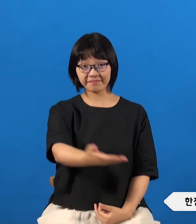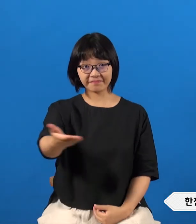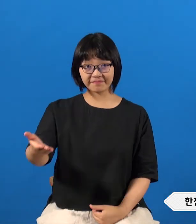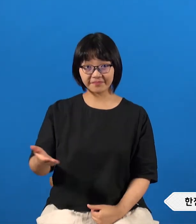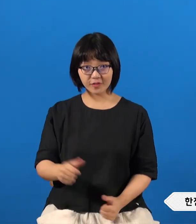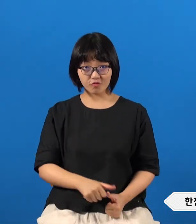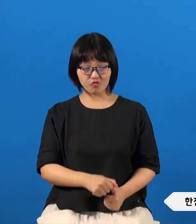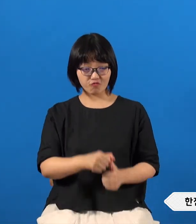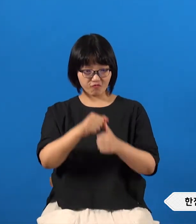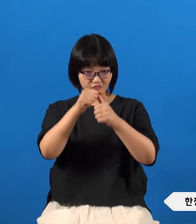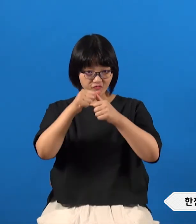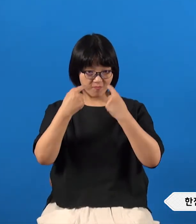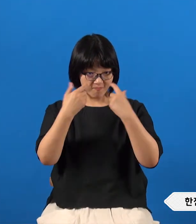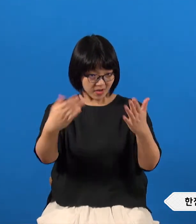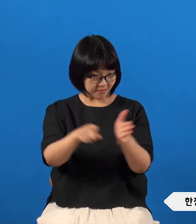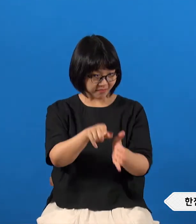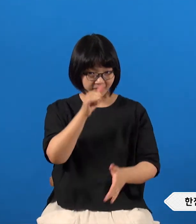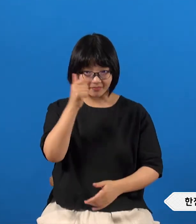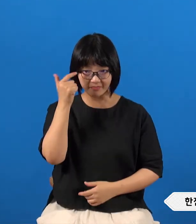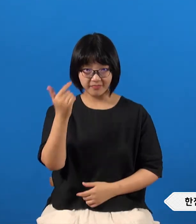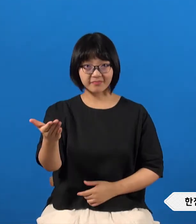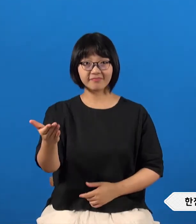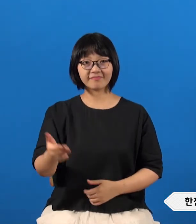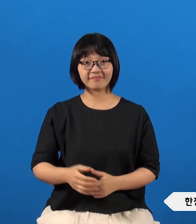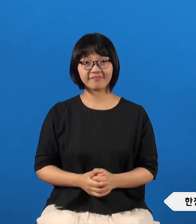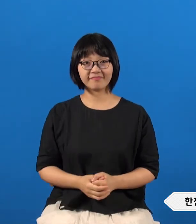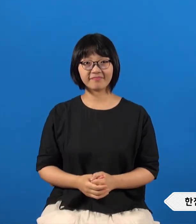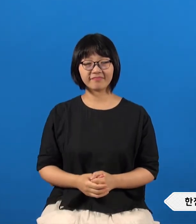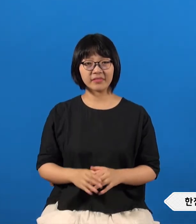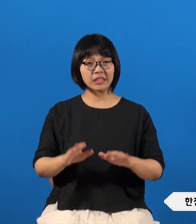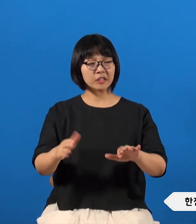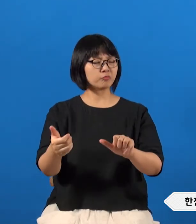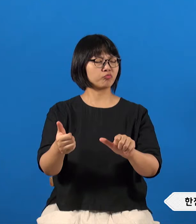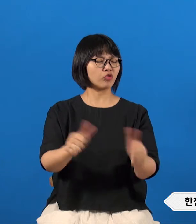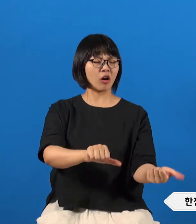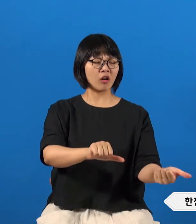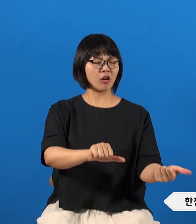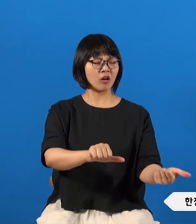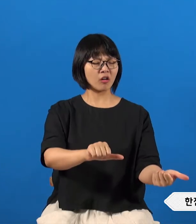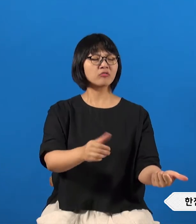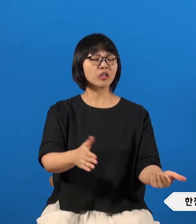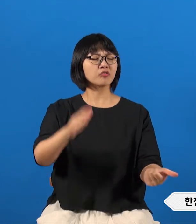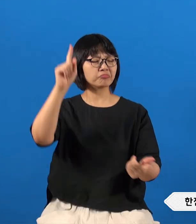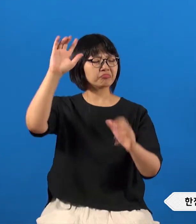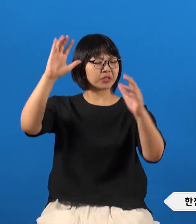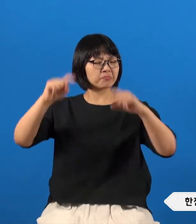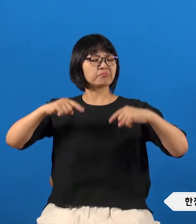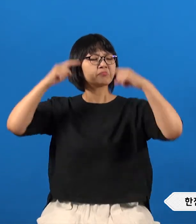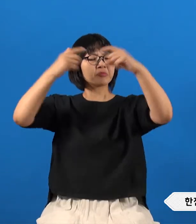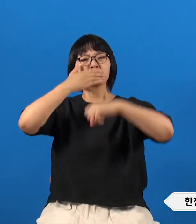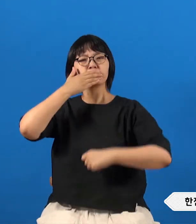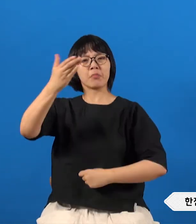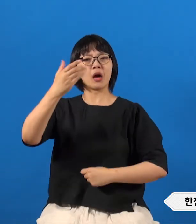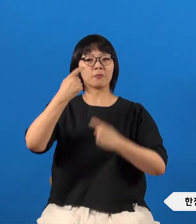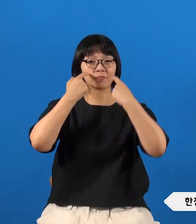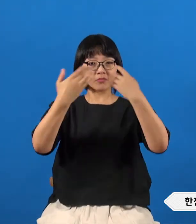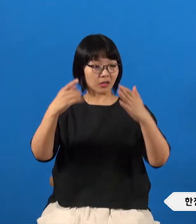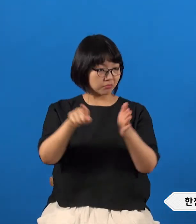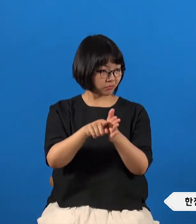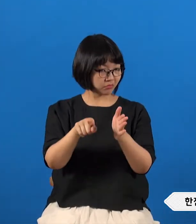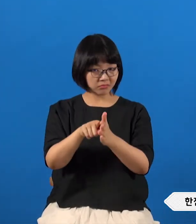여러분, 구원의 확신이 있으십니까? 지금 죽어도 나 천국 갈 수 있다, 그렇게